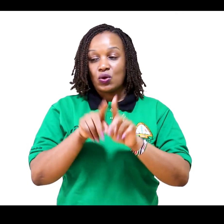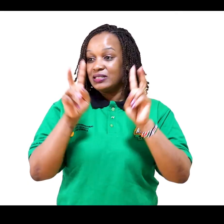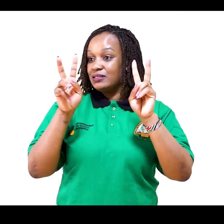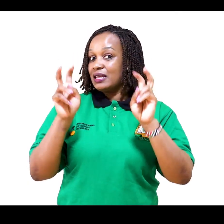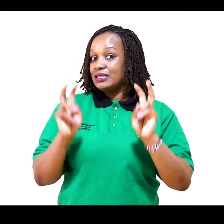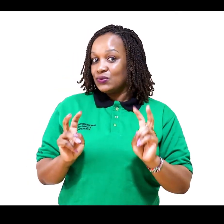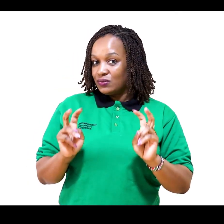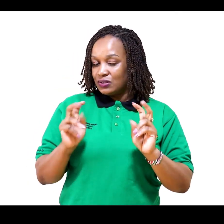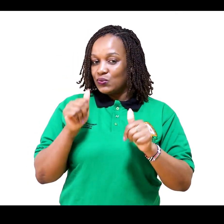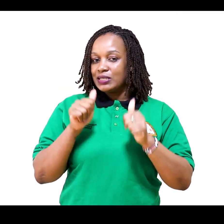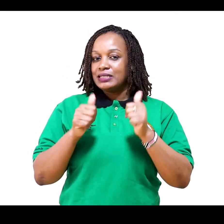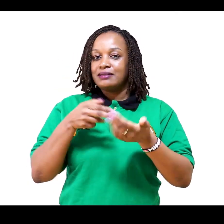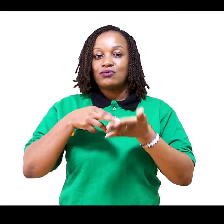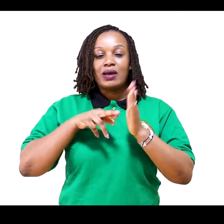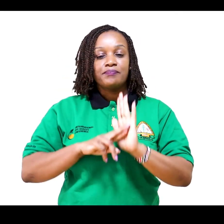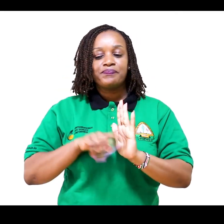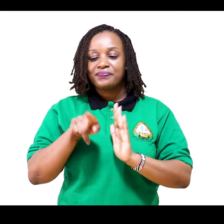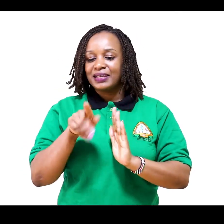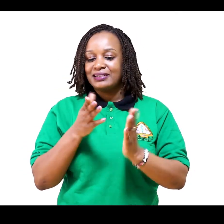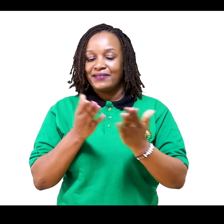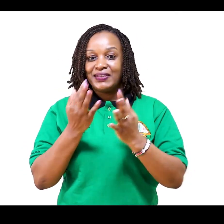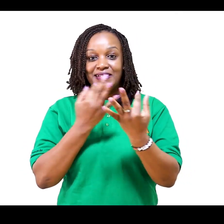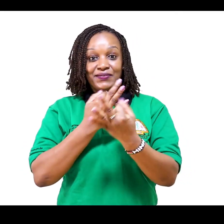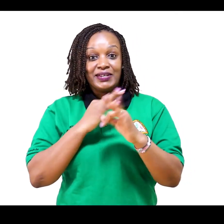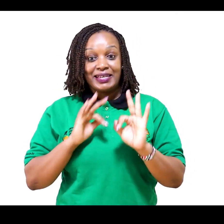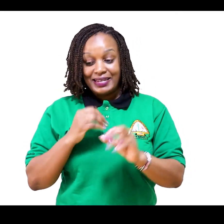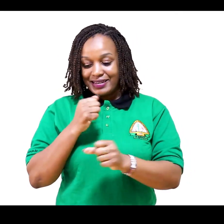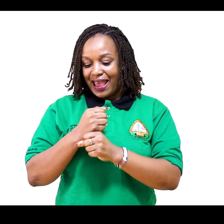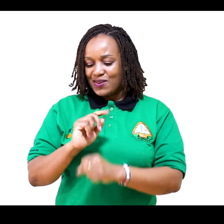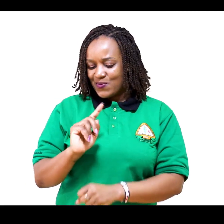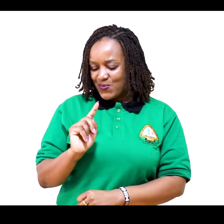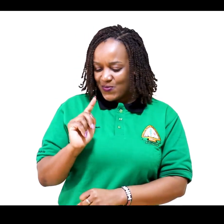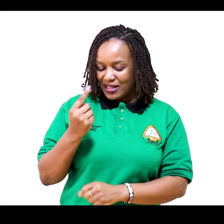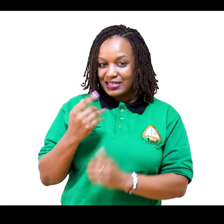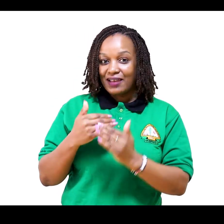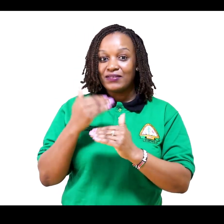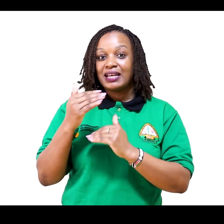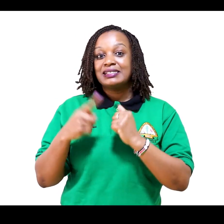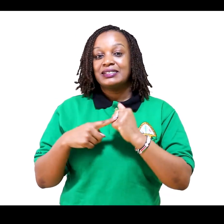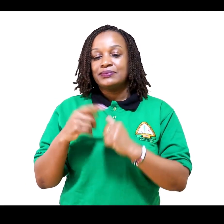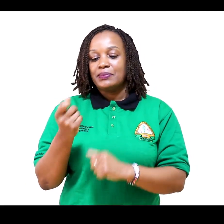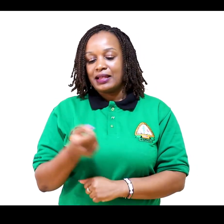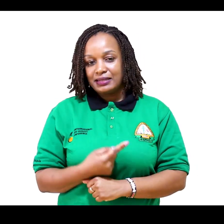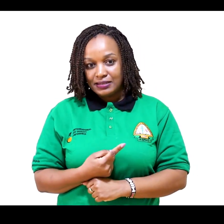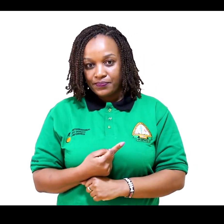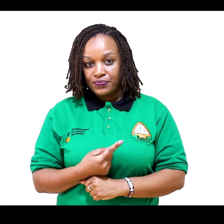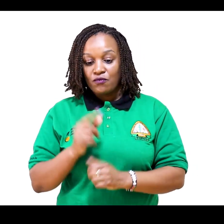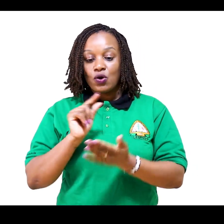yaliyotolewa. Huduma hii haina malipo na inafanywa mara moja kila baada ya miezi 6. Kwa ruzuku